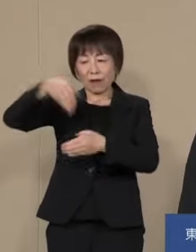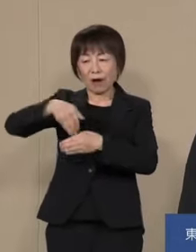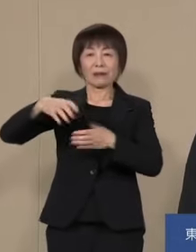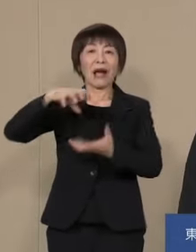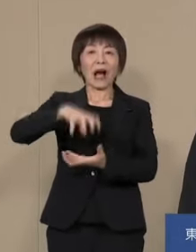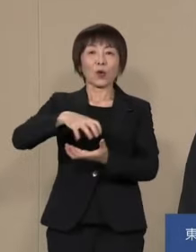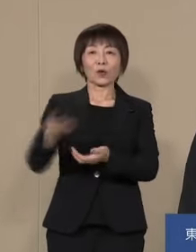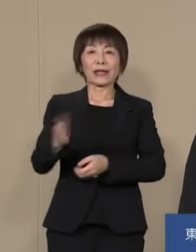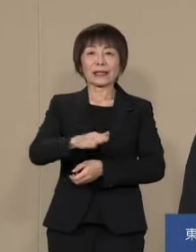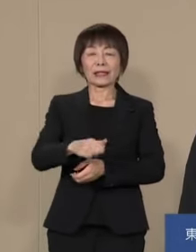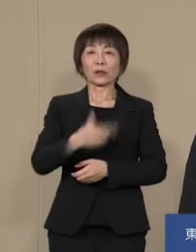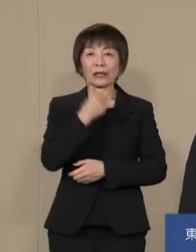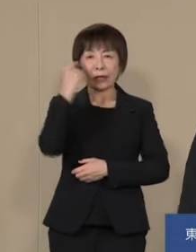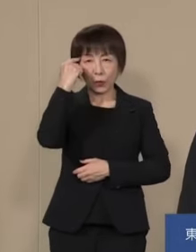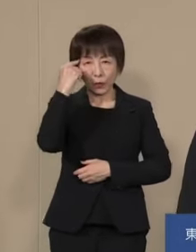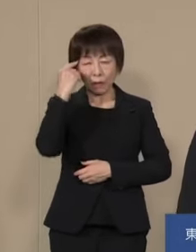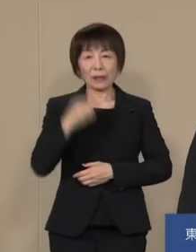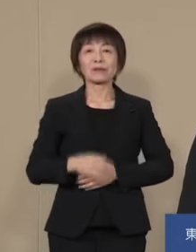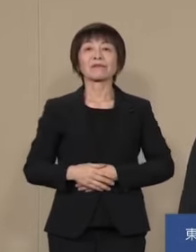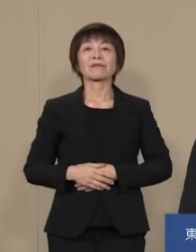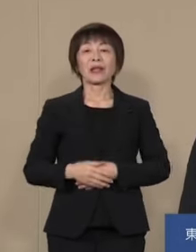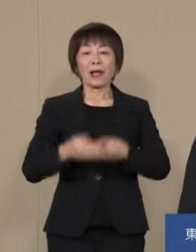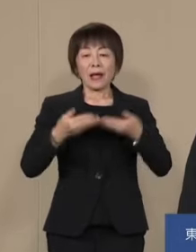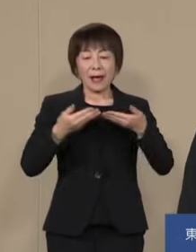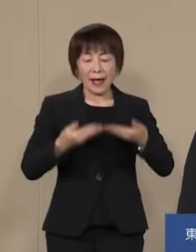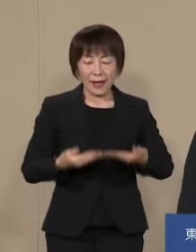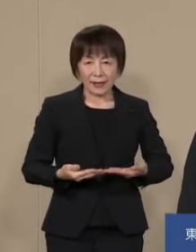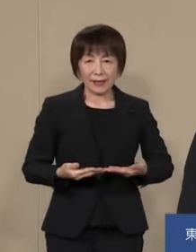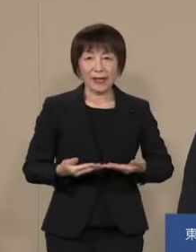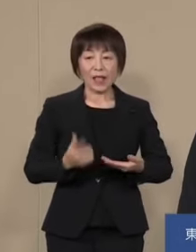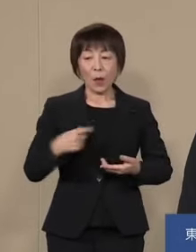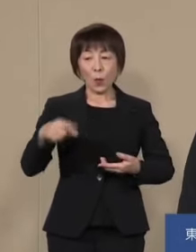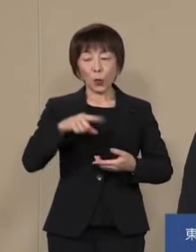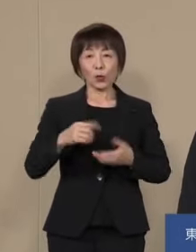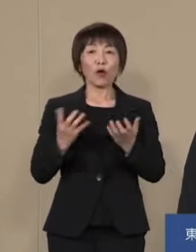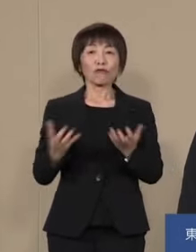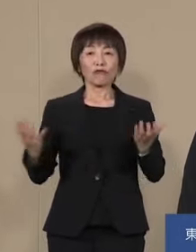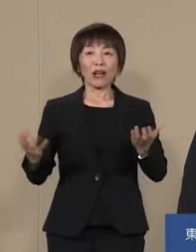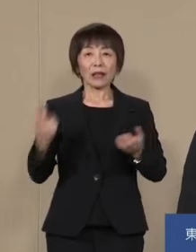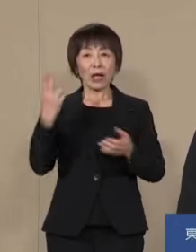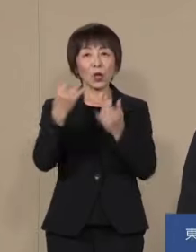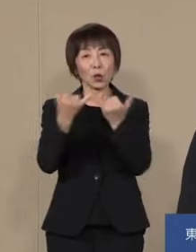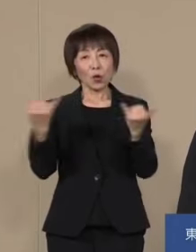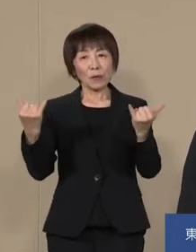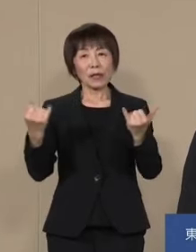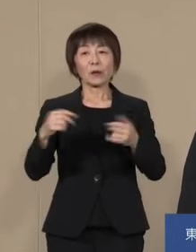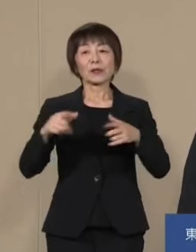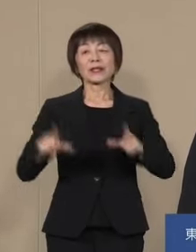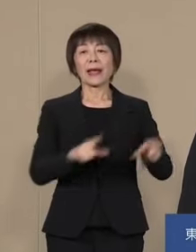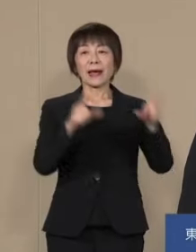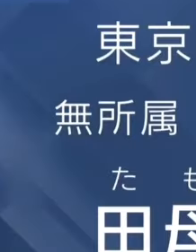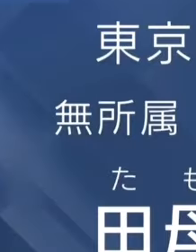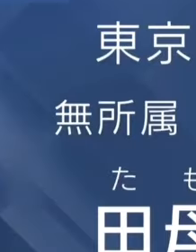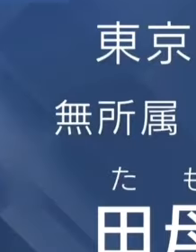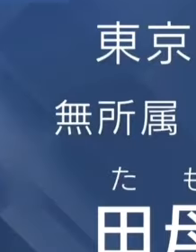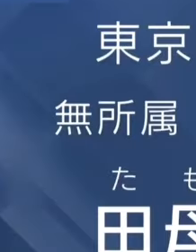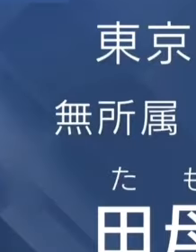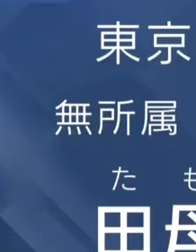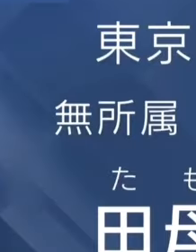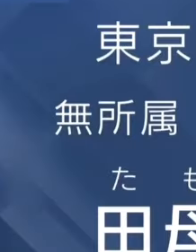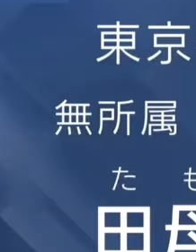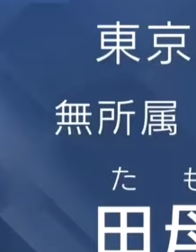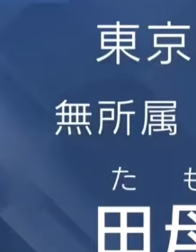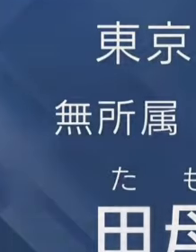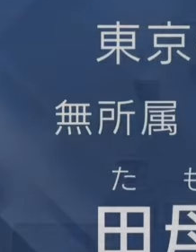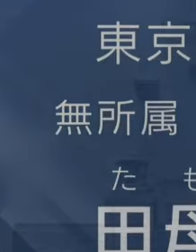ます異常のようなことで私は安全でより豊かな東京都民の生活を実現したいという風に思い